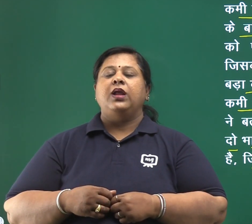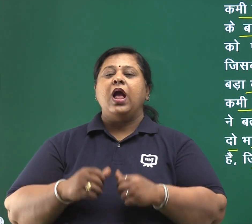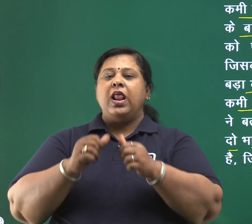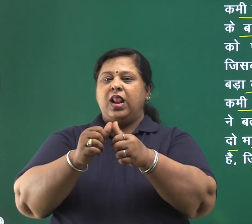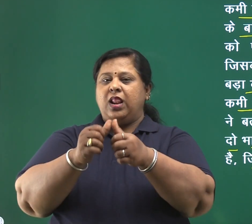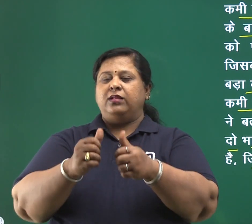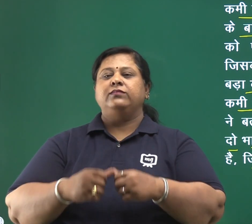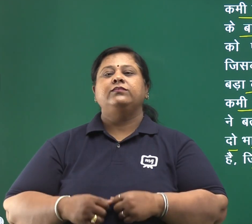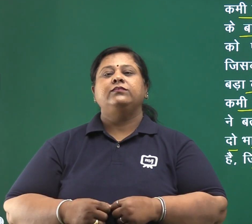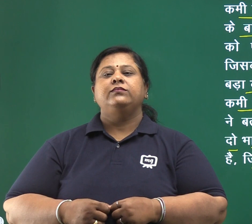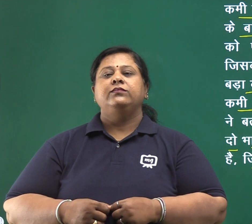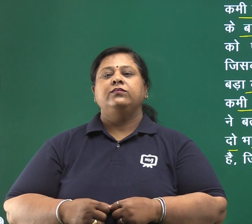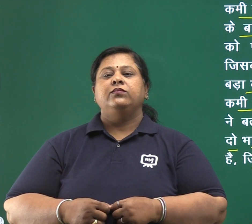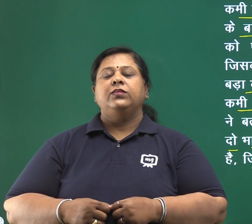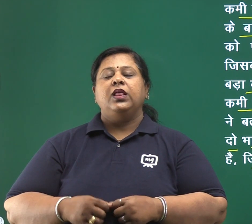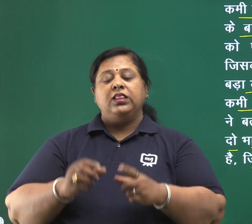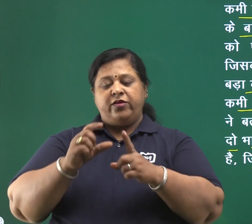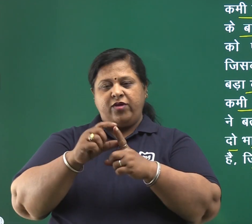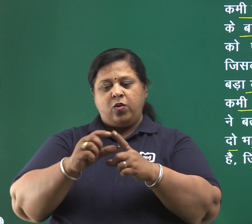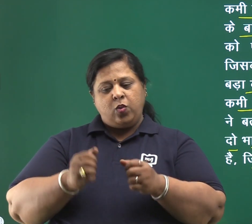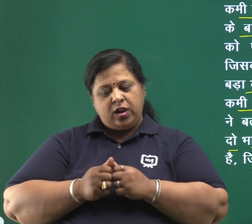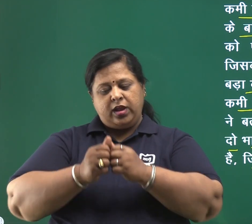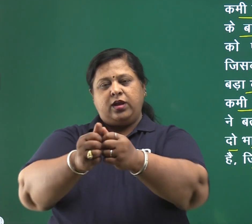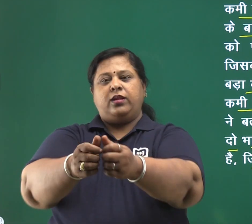अनिल दिव्या को लेकर